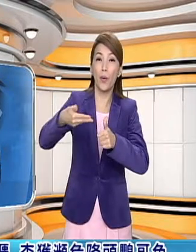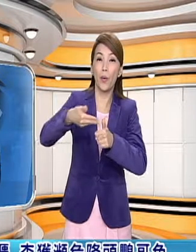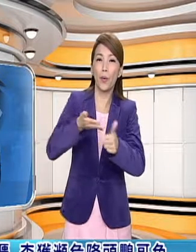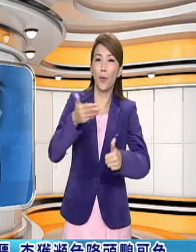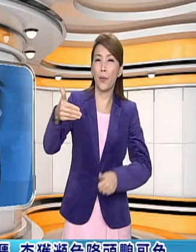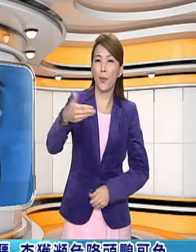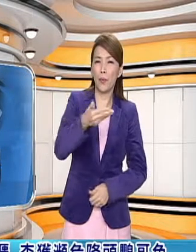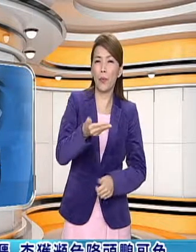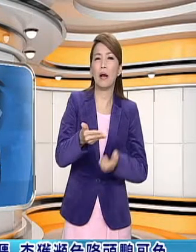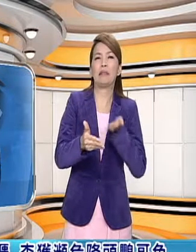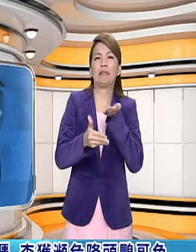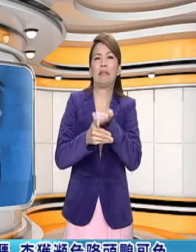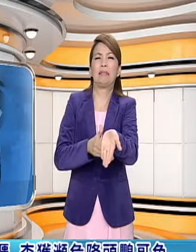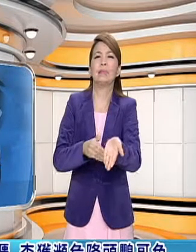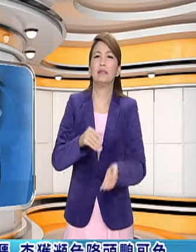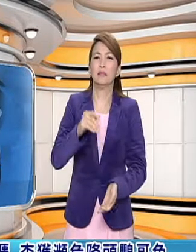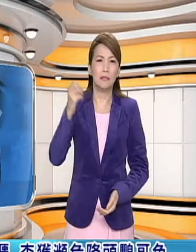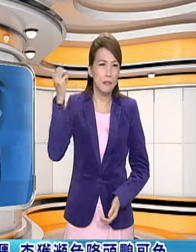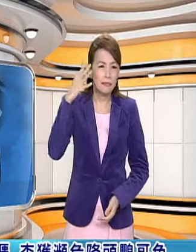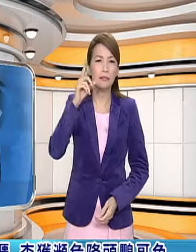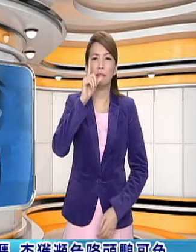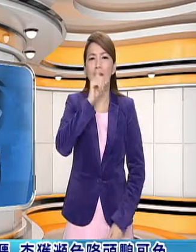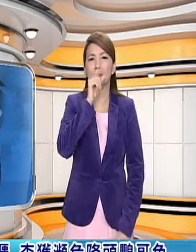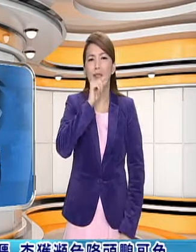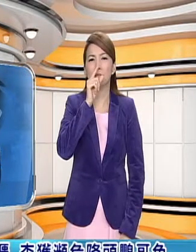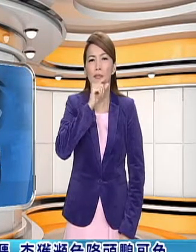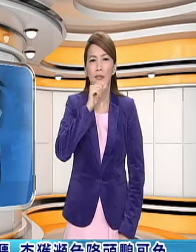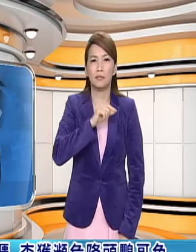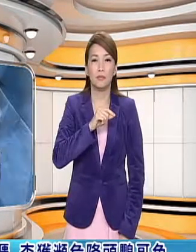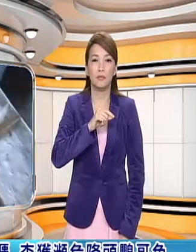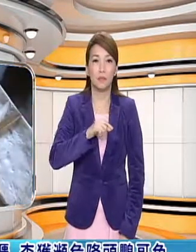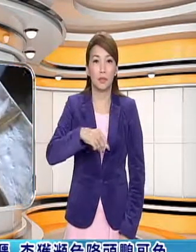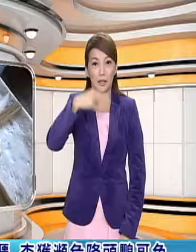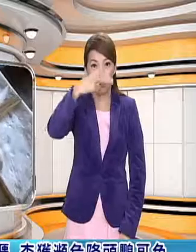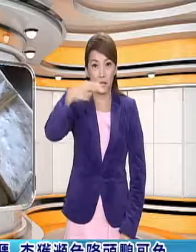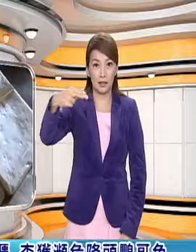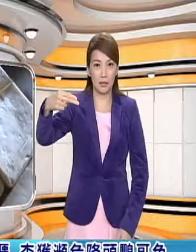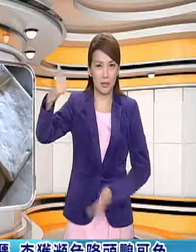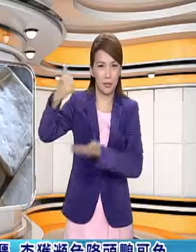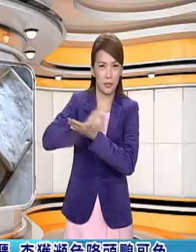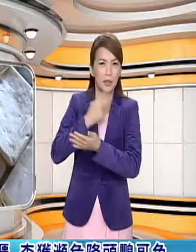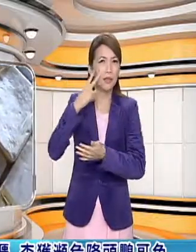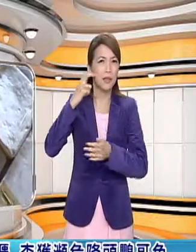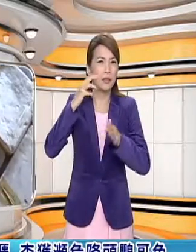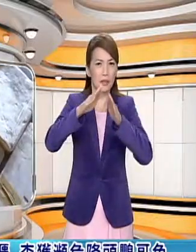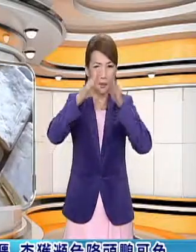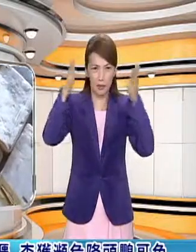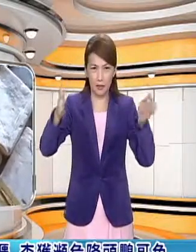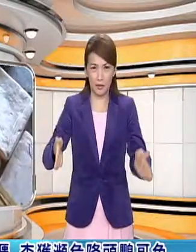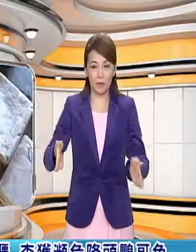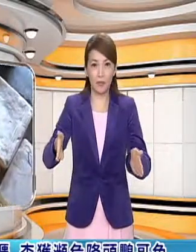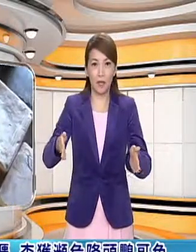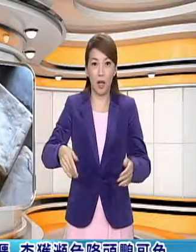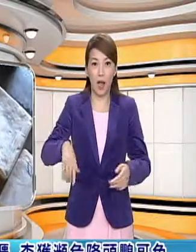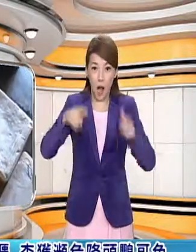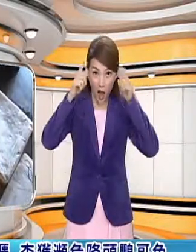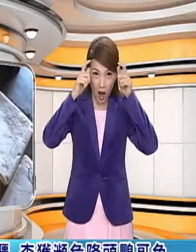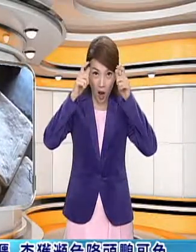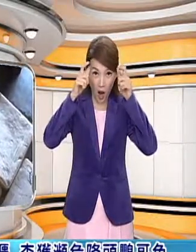又有保育类的海水鱼遭到了杀害。从印尼进口的货柜里头，被高雄警方发